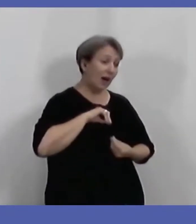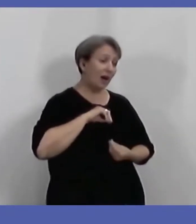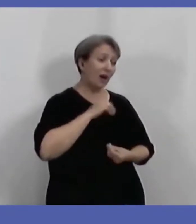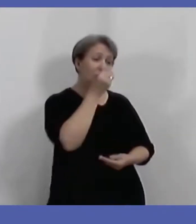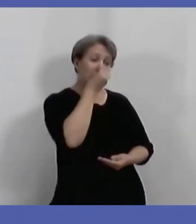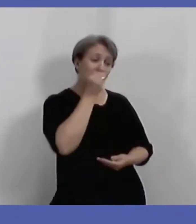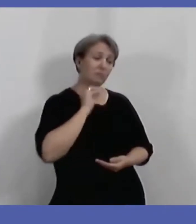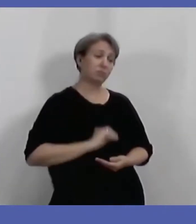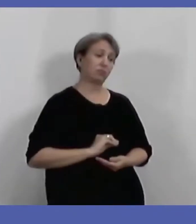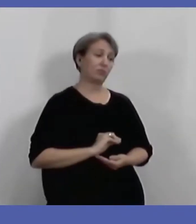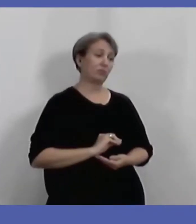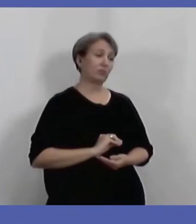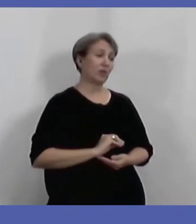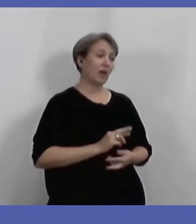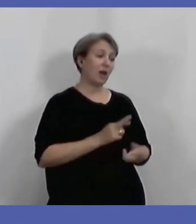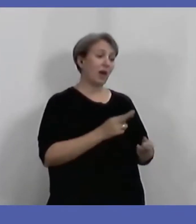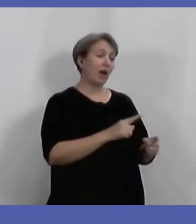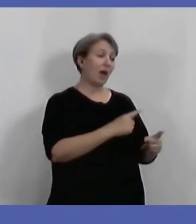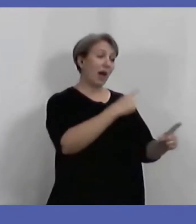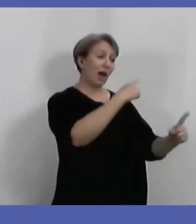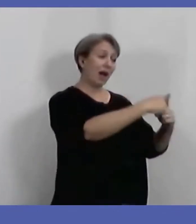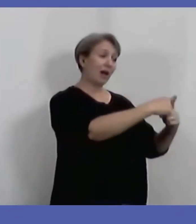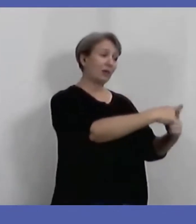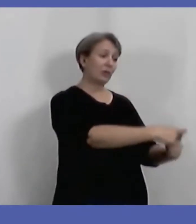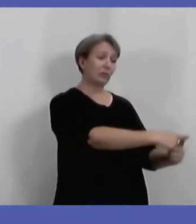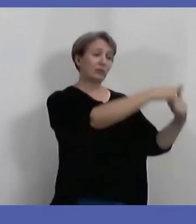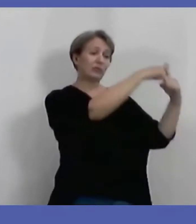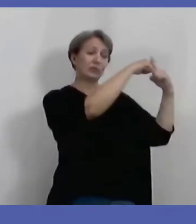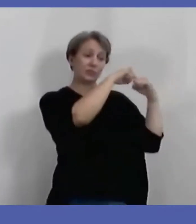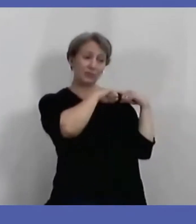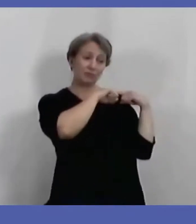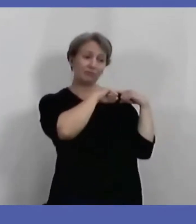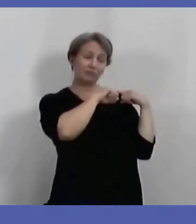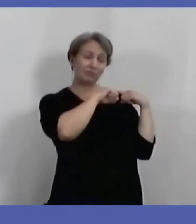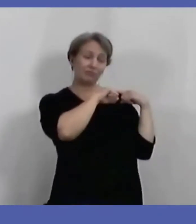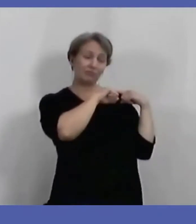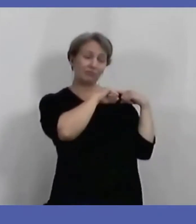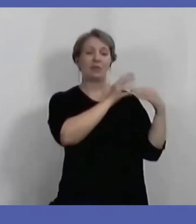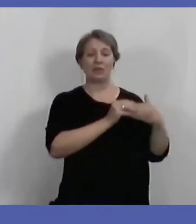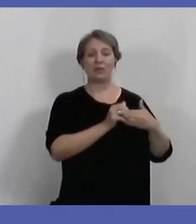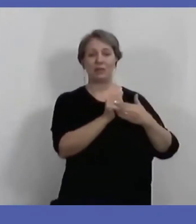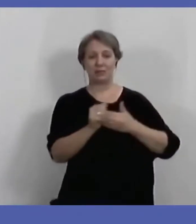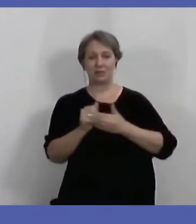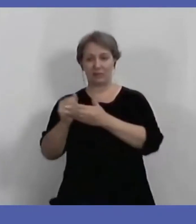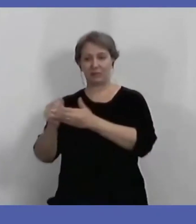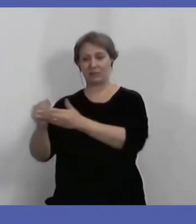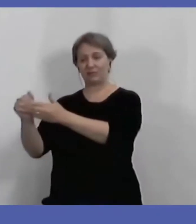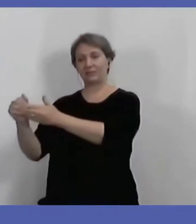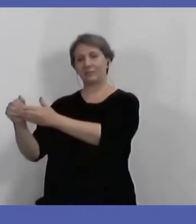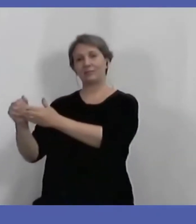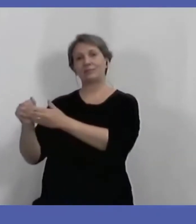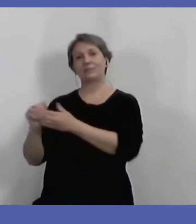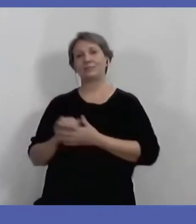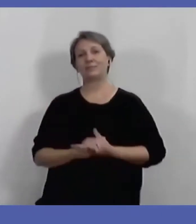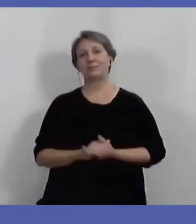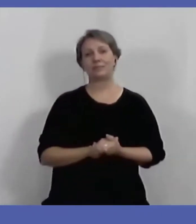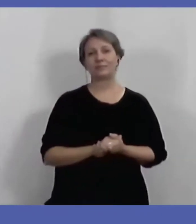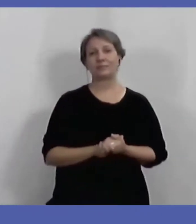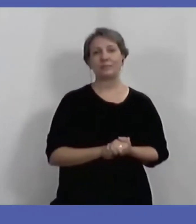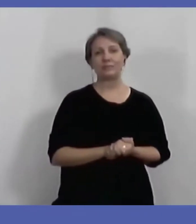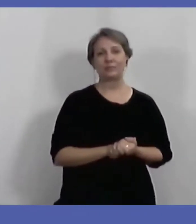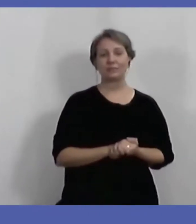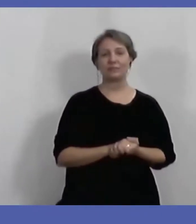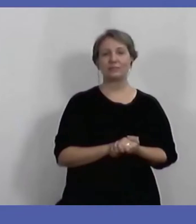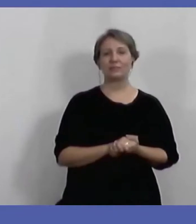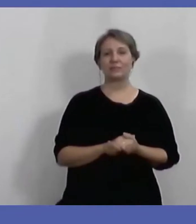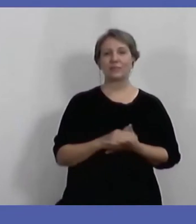e siga-me. Amém? Então, a vida da igreja agora, depois da ressurreição, é